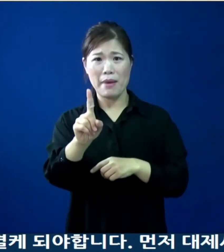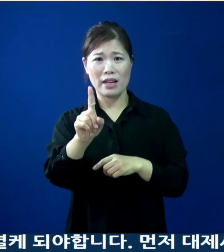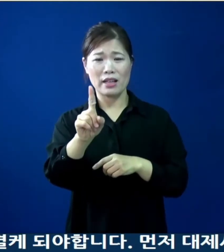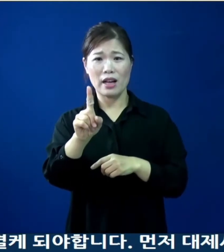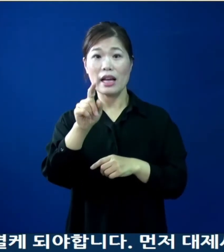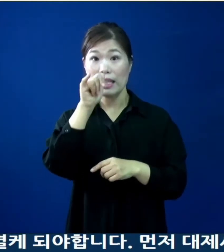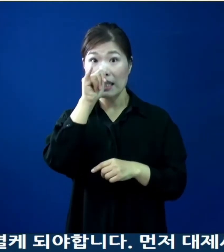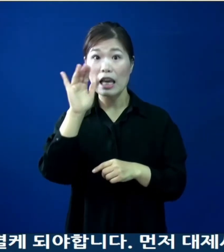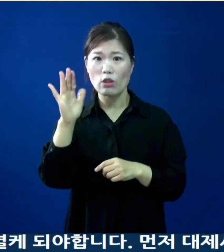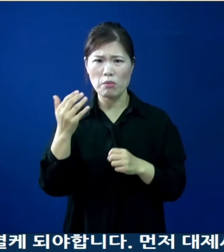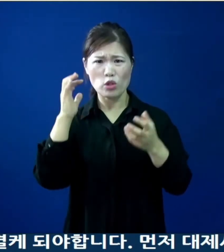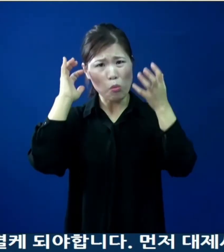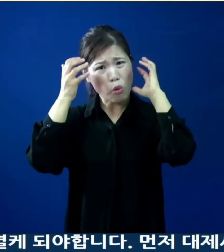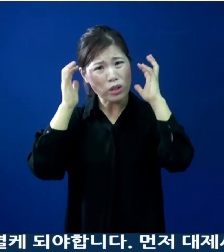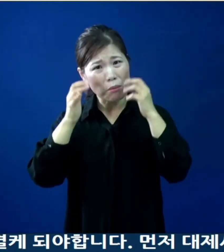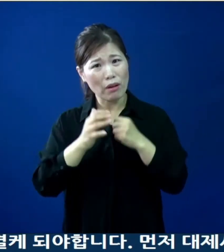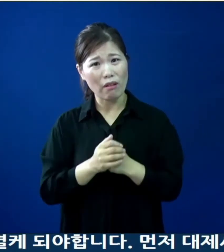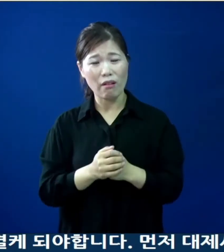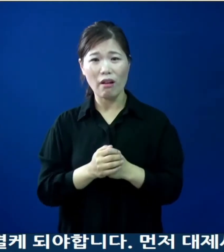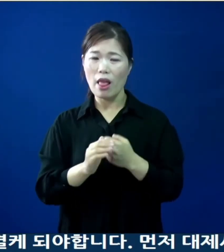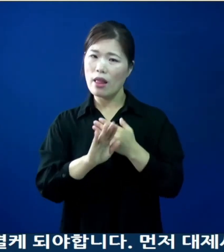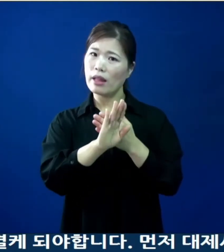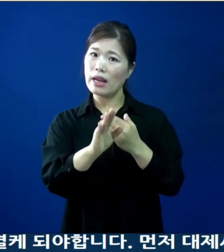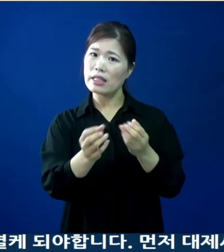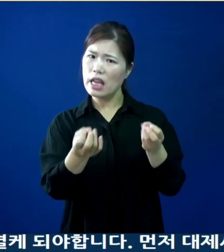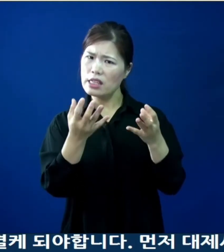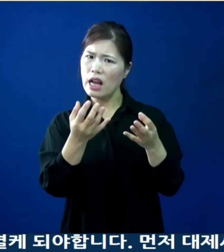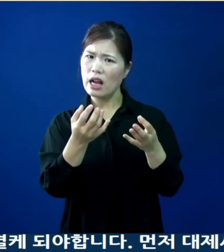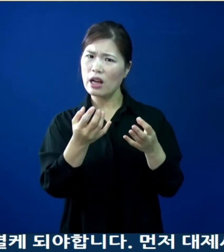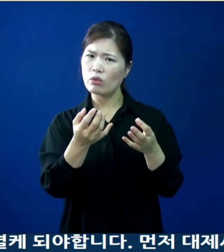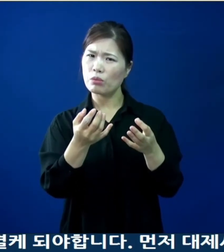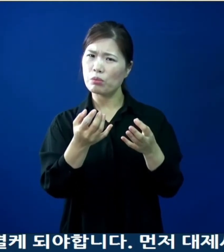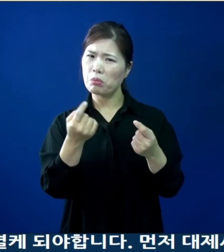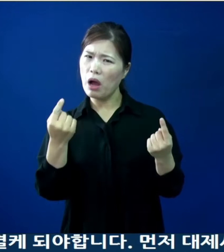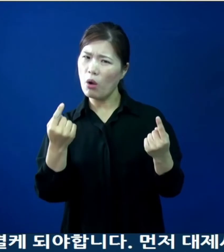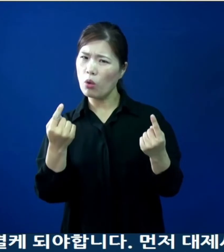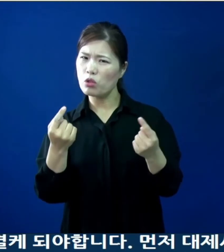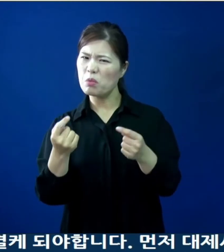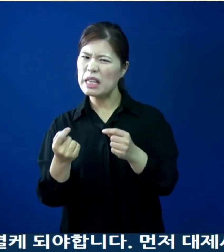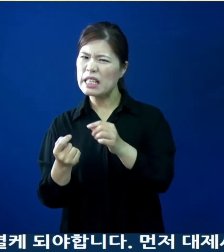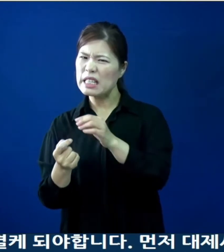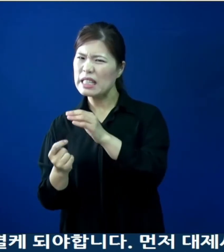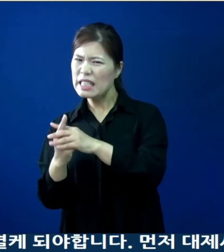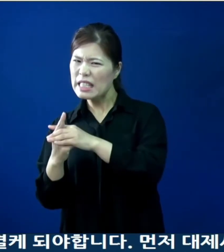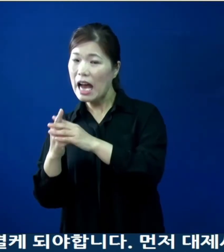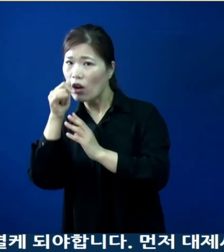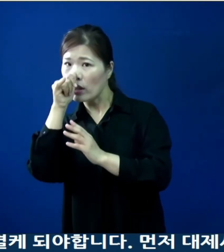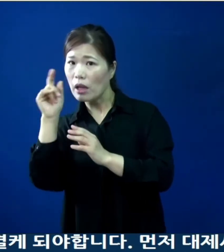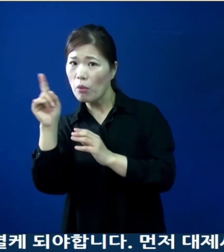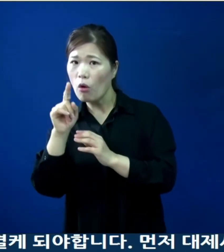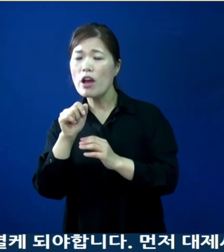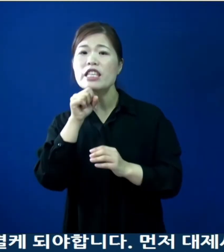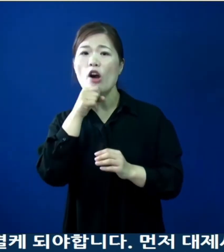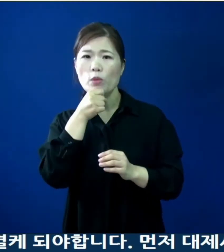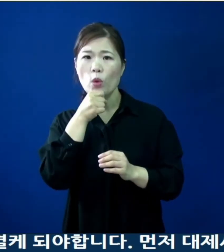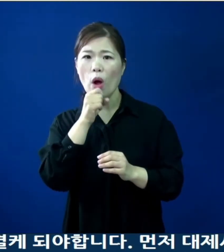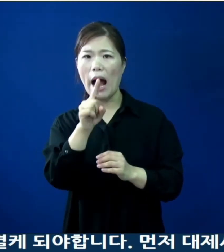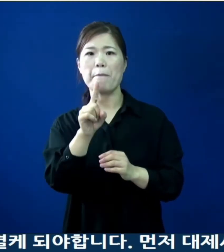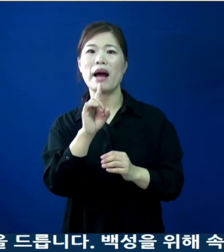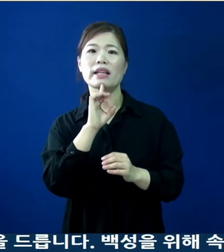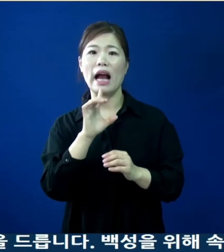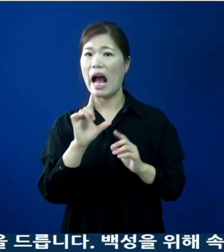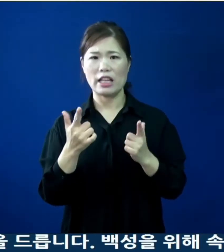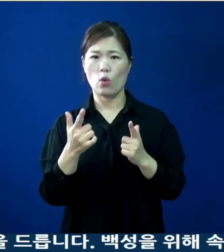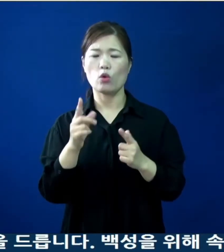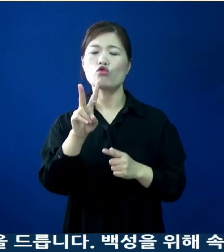되셨습니까? 다른 제사와 매우 특이한 부분이 있는데, 염소가 1마리가 아니라 2마리라는 겁니다.